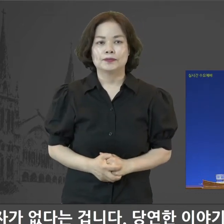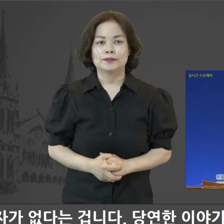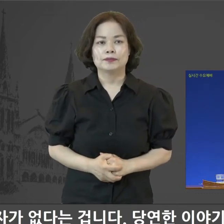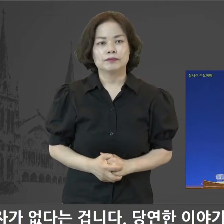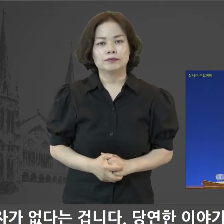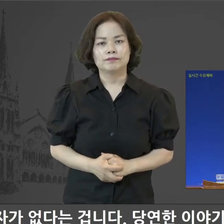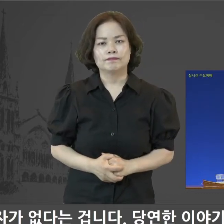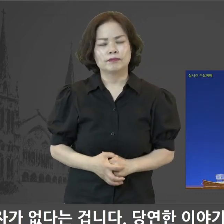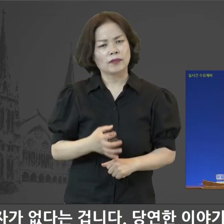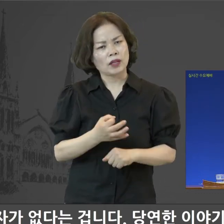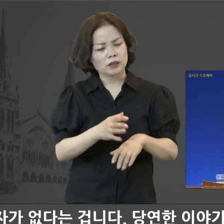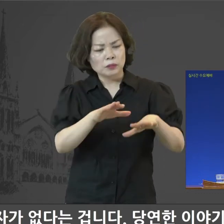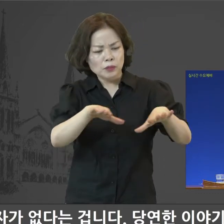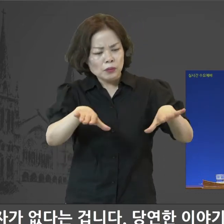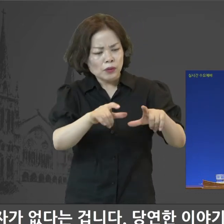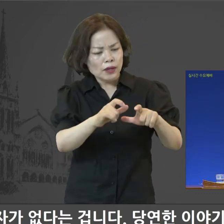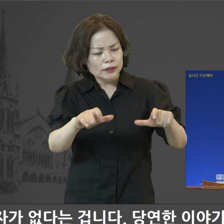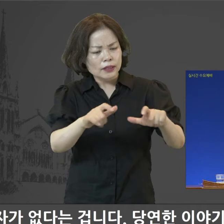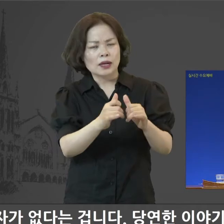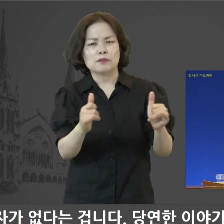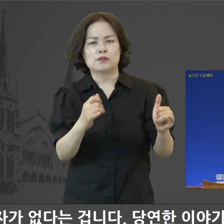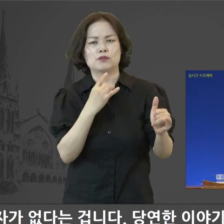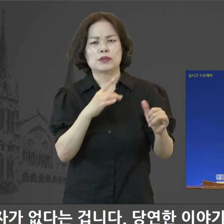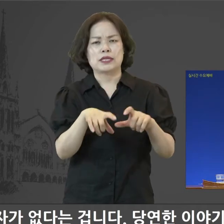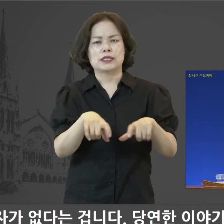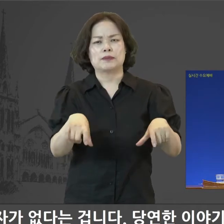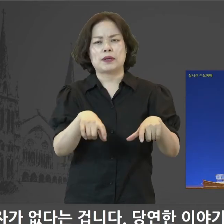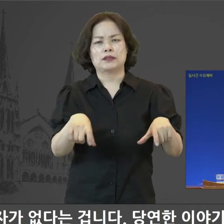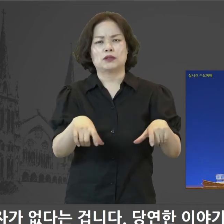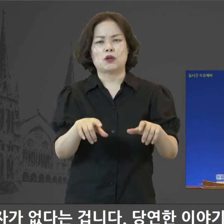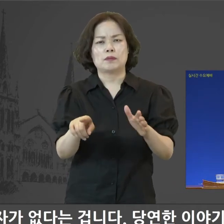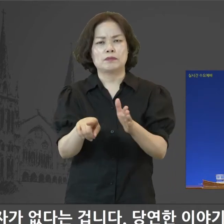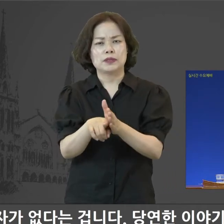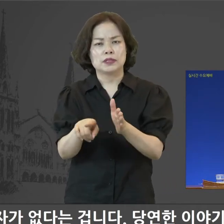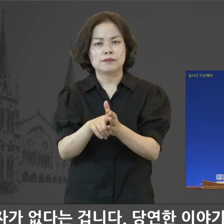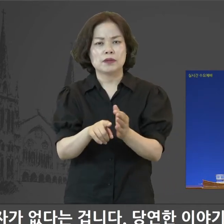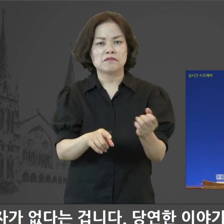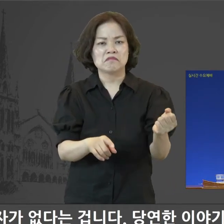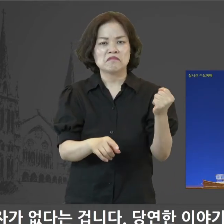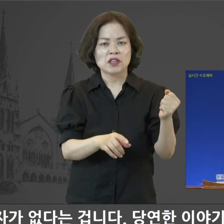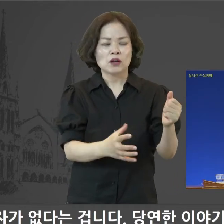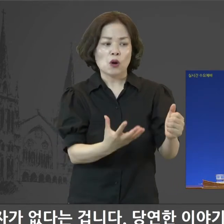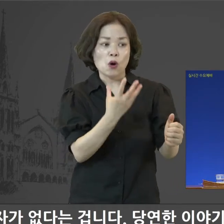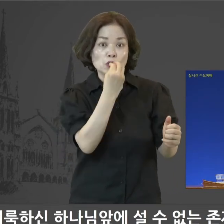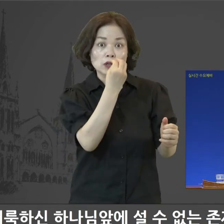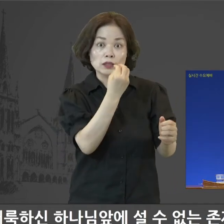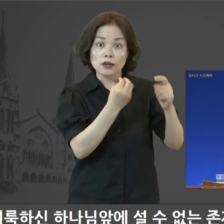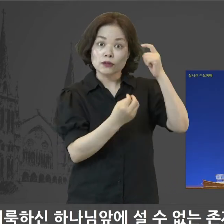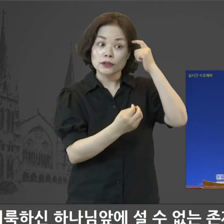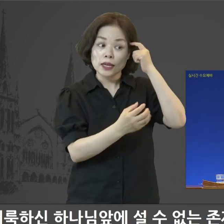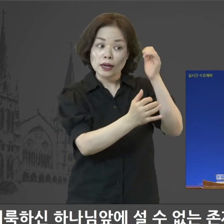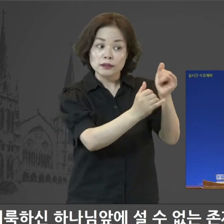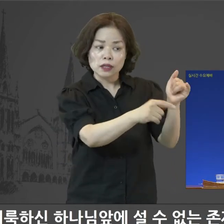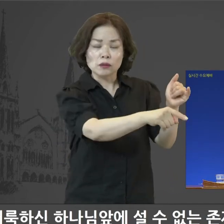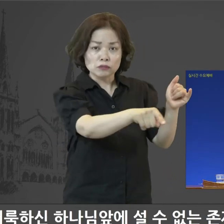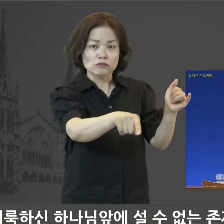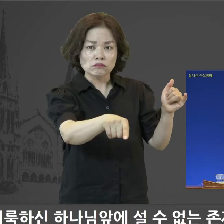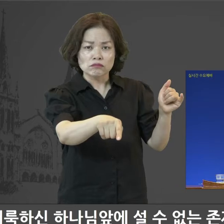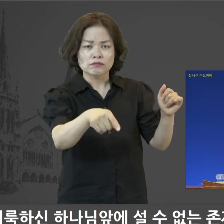이는 단지 평범한 사람뿐만 아니라 우리가 일반적으로 믿음의 거장, 거룩하다고 여겨지는